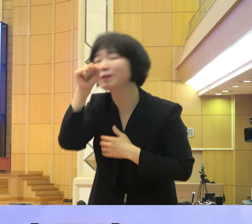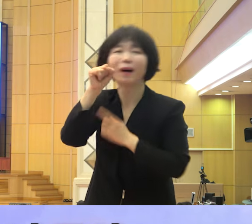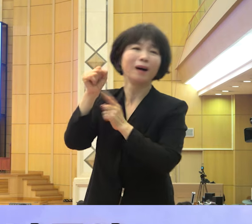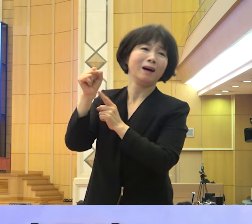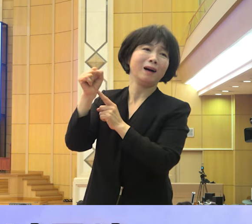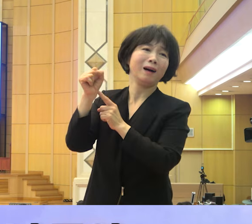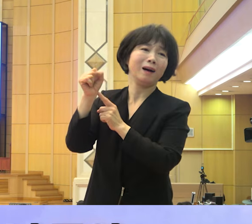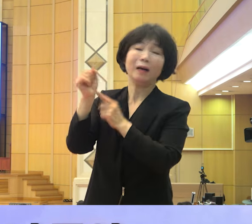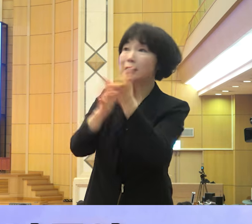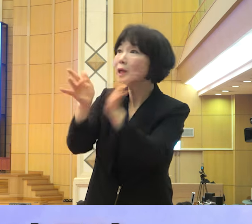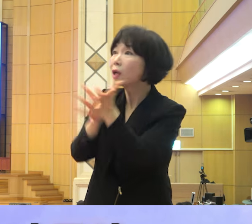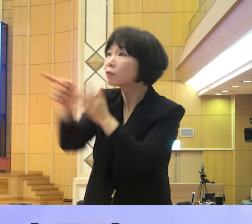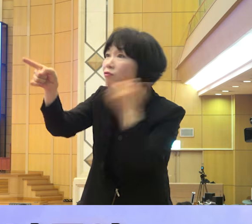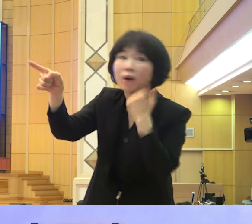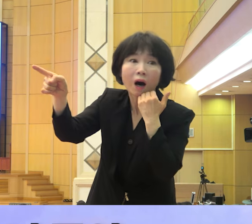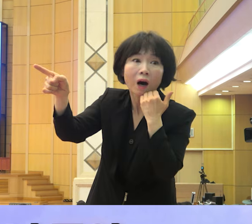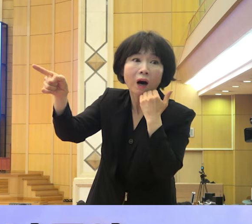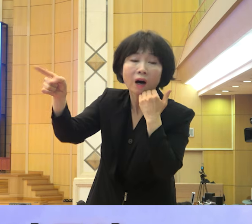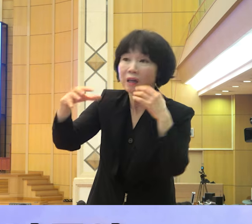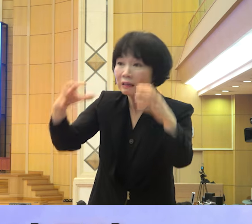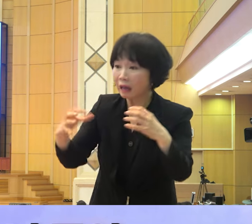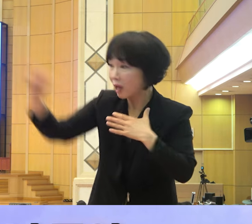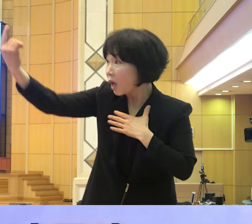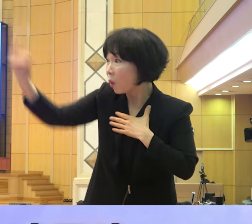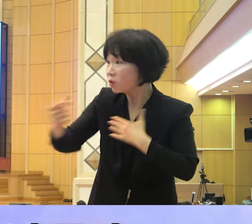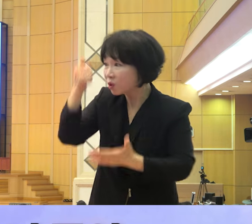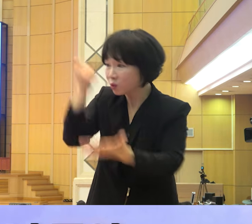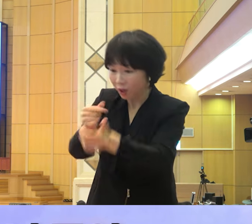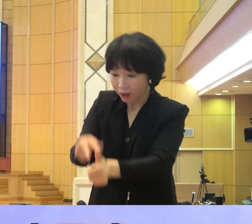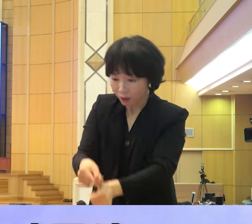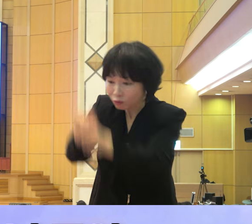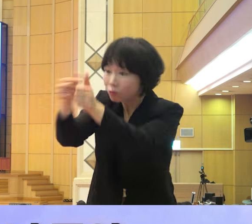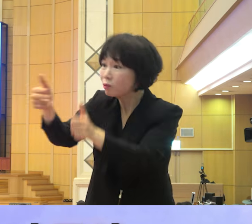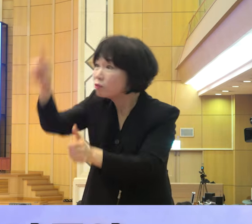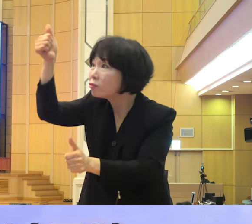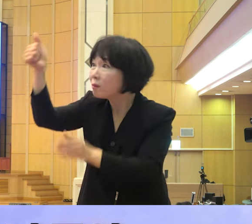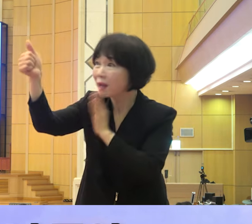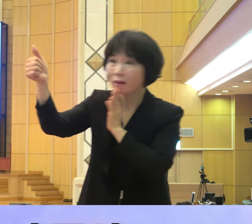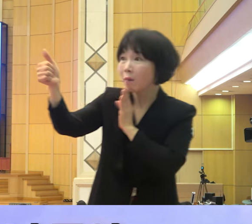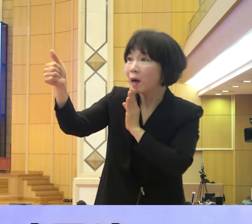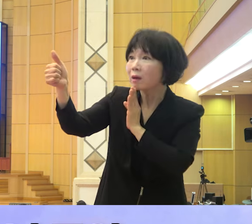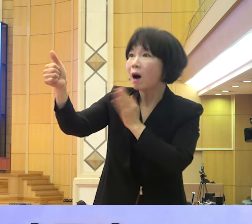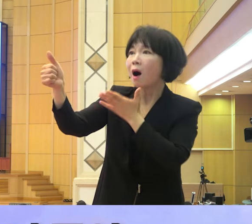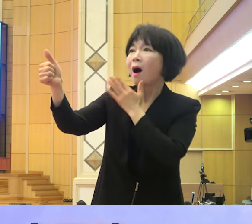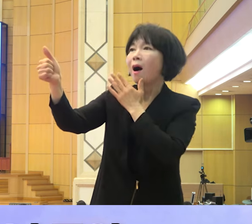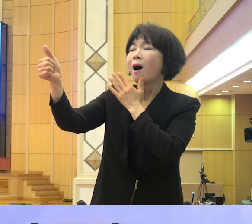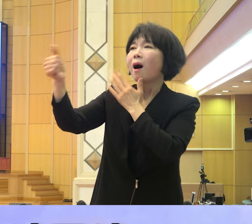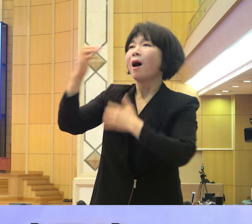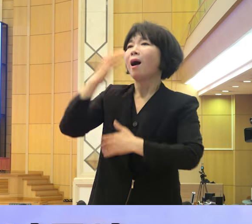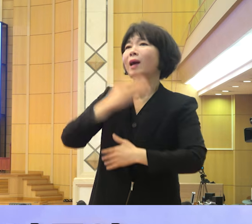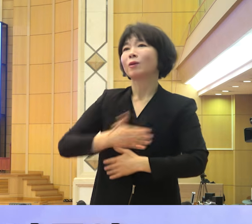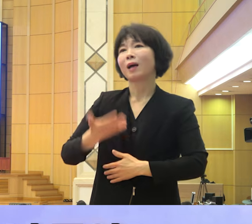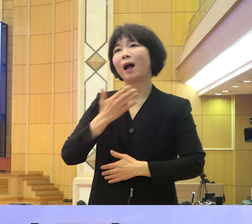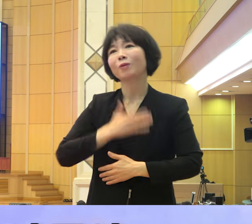그가 참으로 이 말은 예수님이 진짜로 세상의 구주신 줄을 알미라